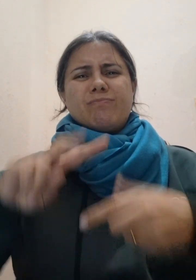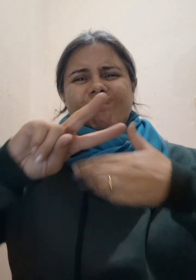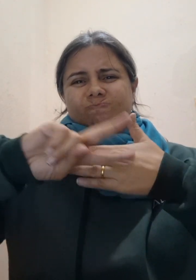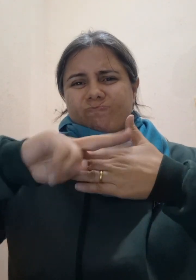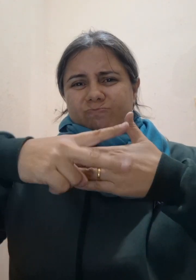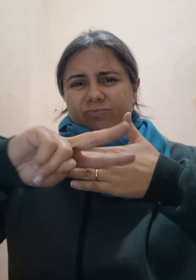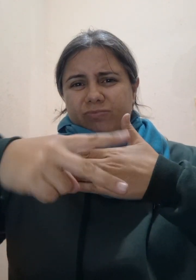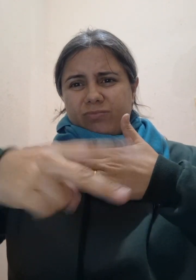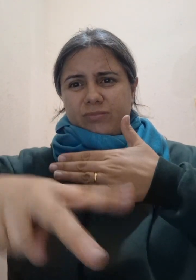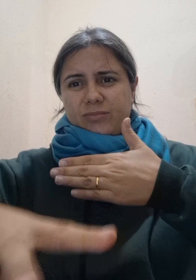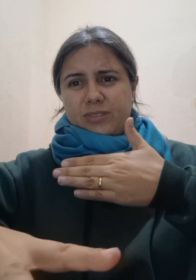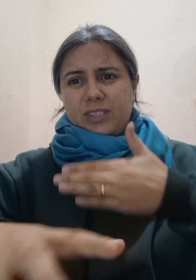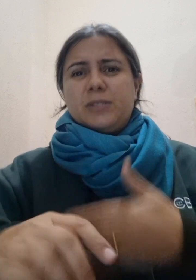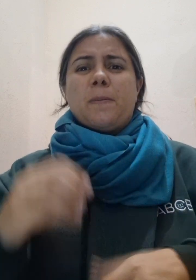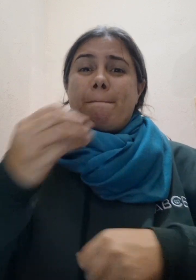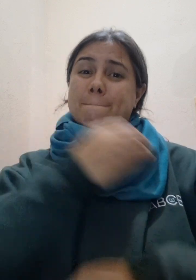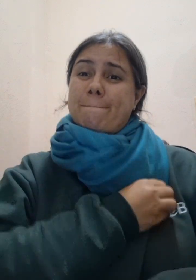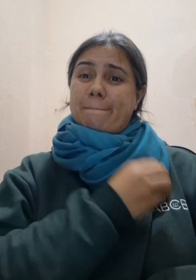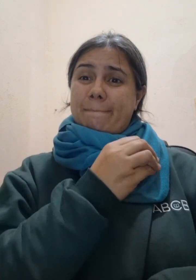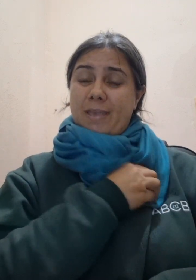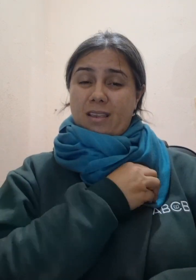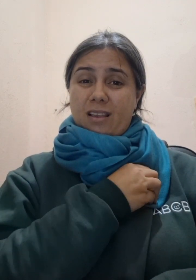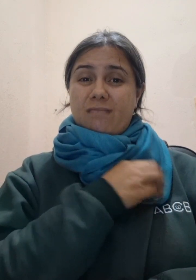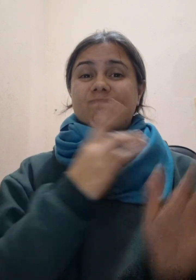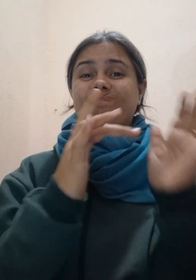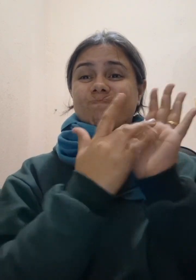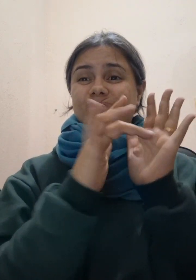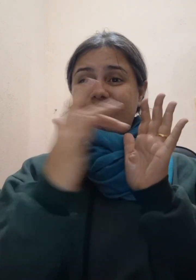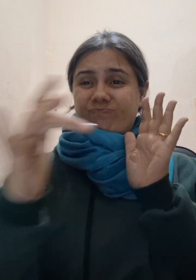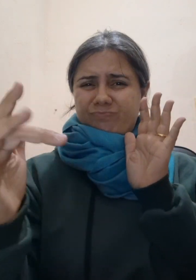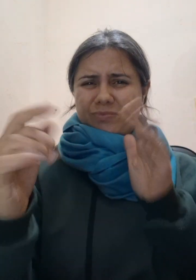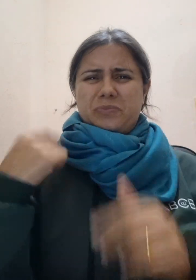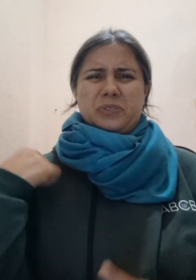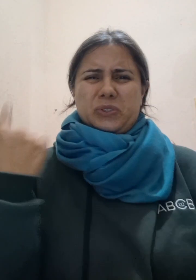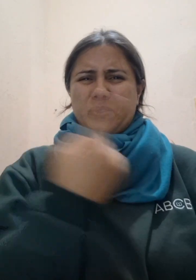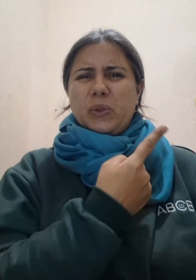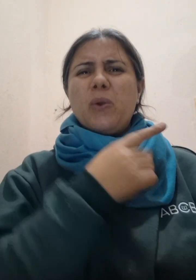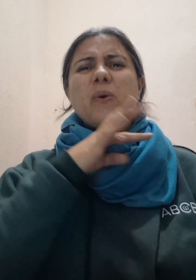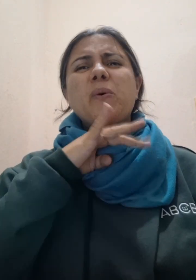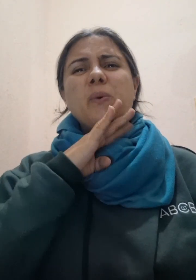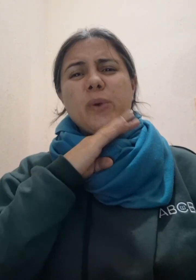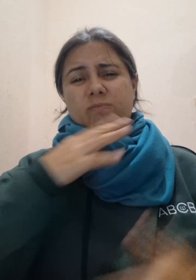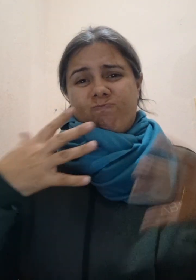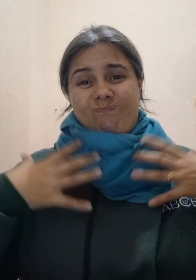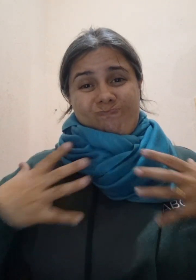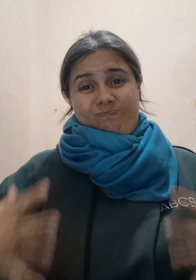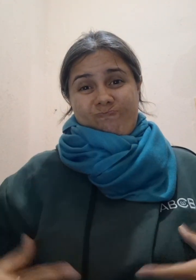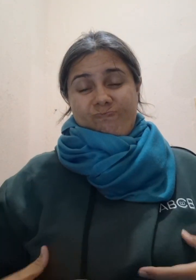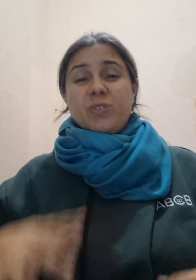O sofrimento é uma consequência do pecado e reflete